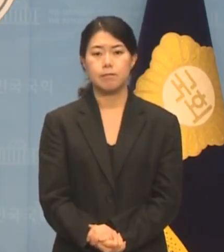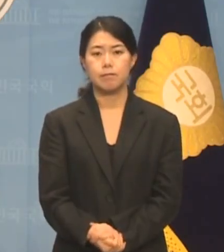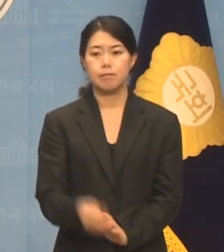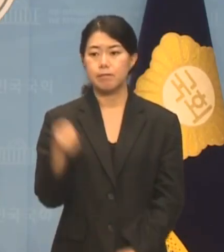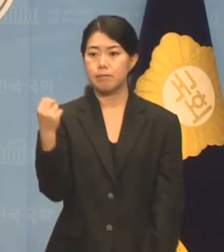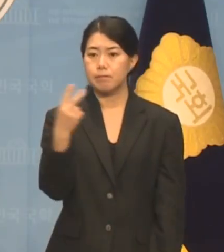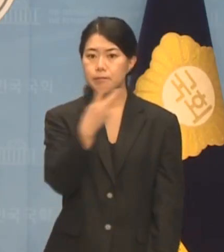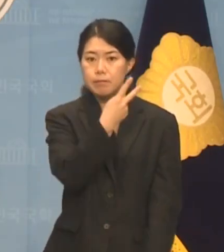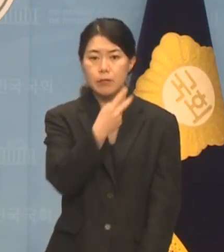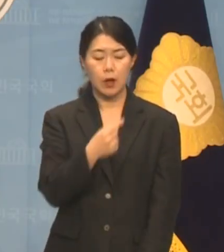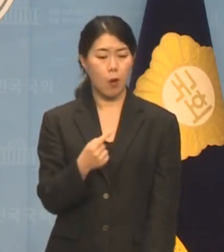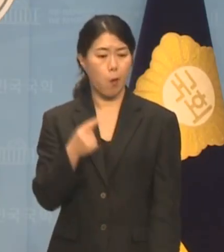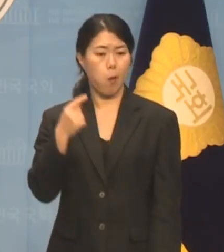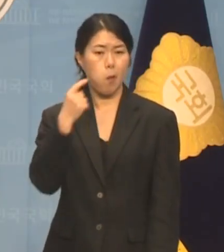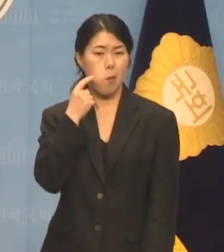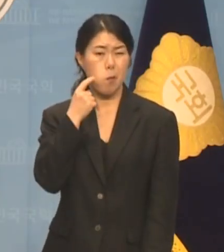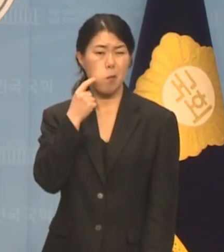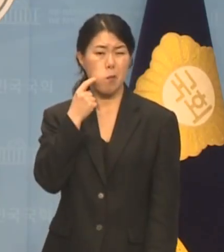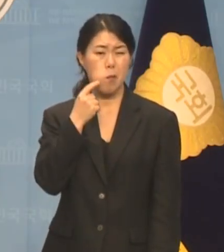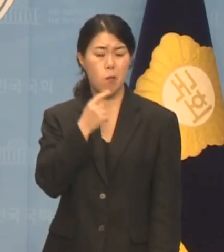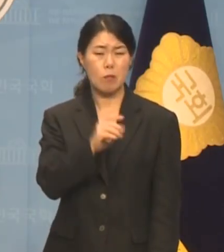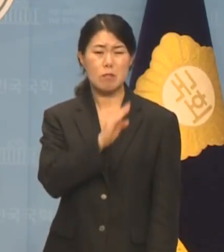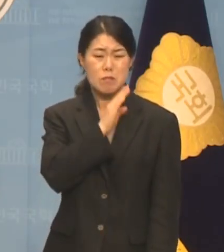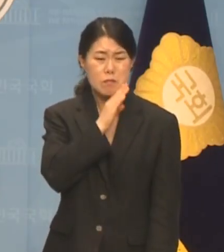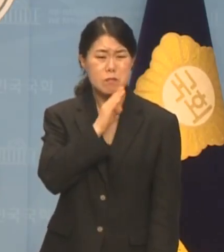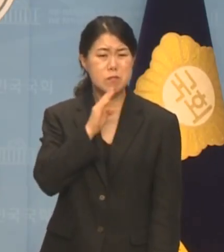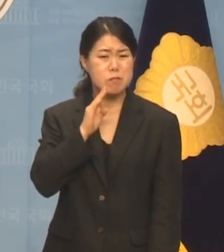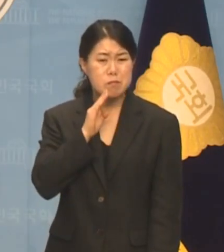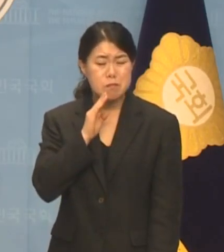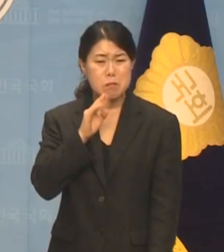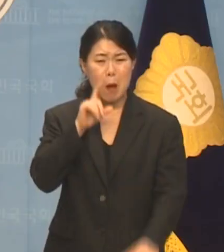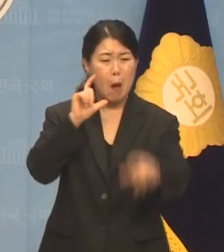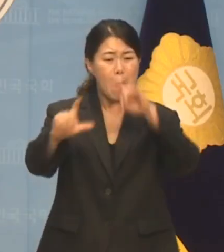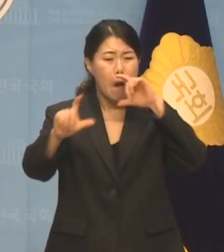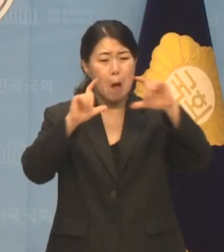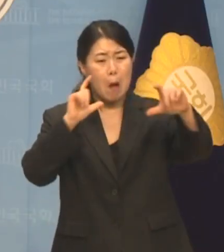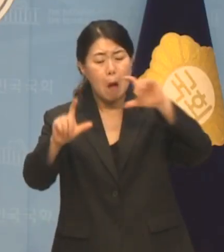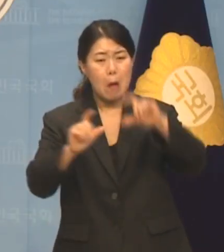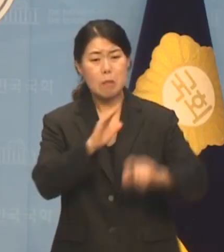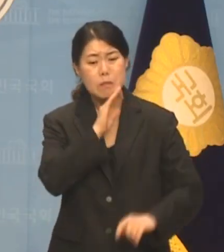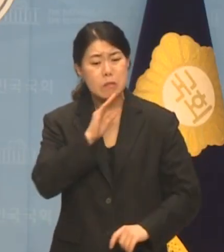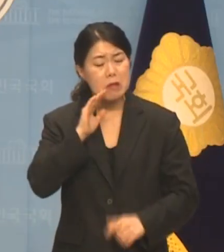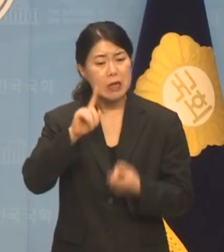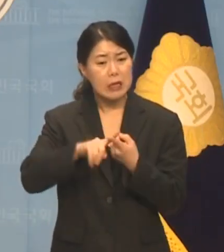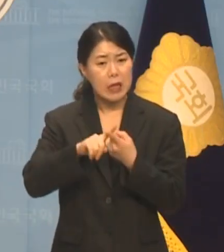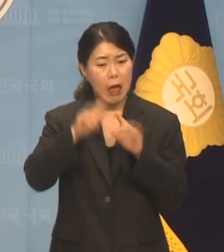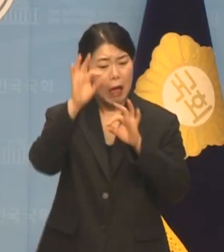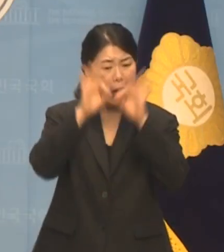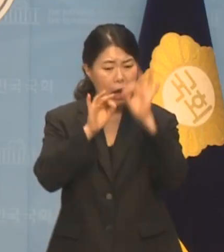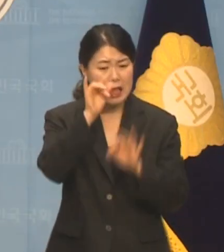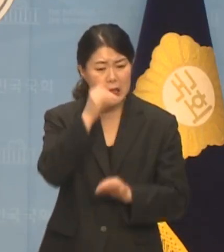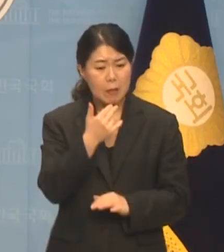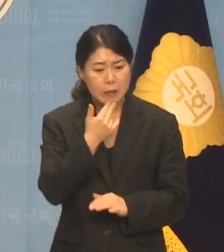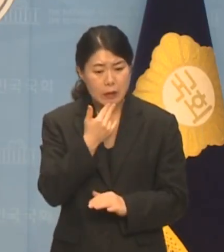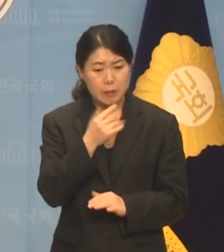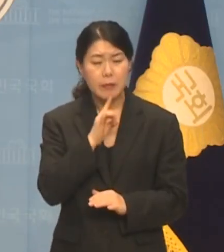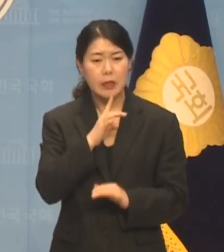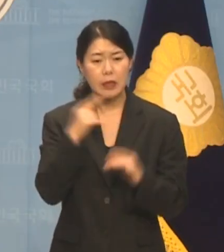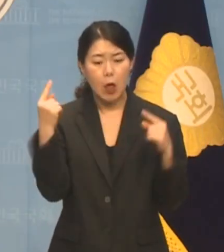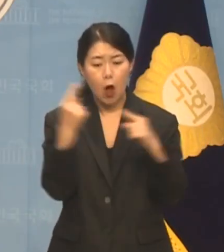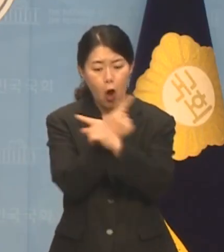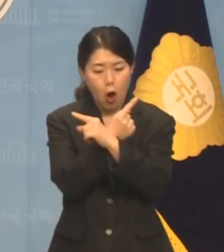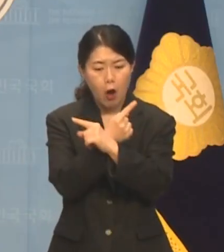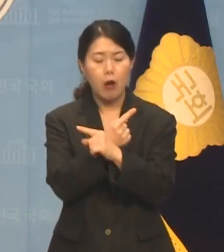또한 허위사실인지 허위사실 공표인지 여부에 대한 법리적 오류만 시정하면